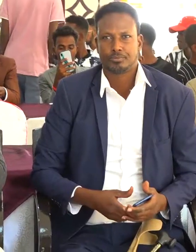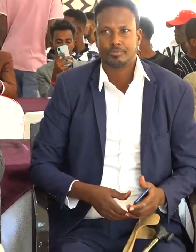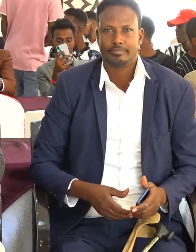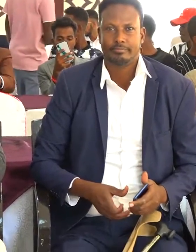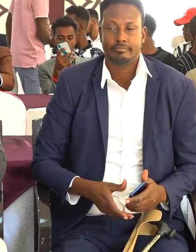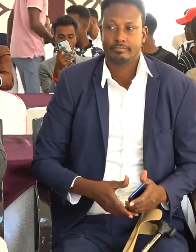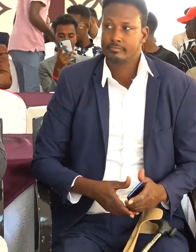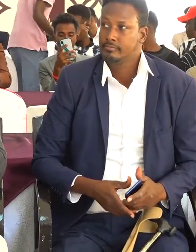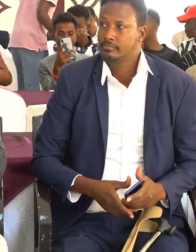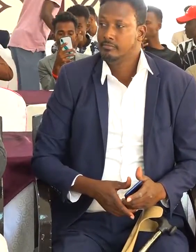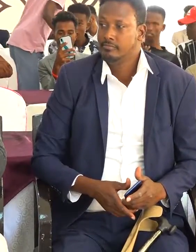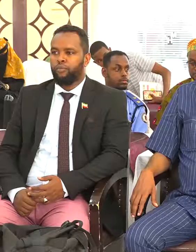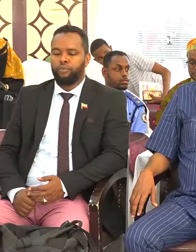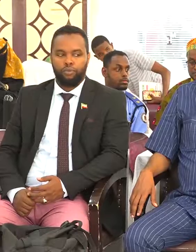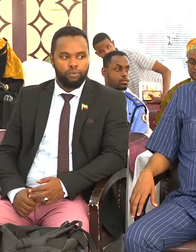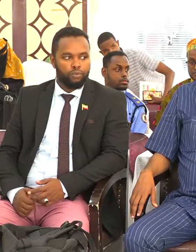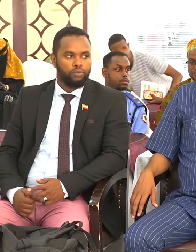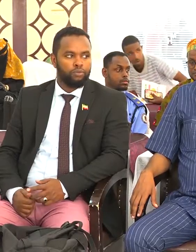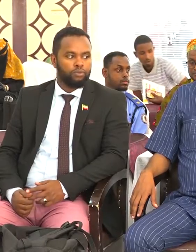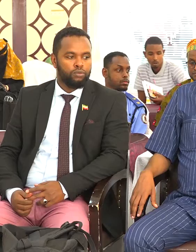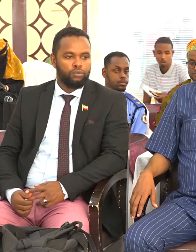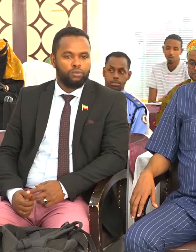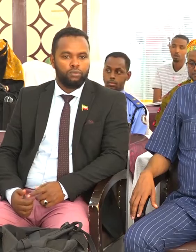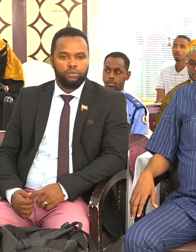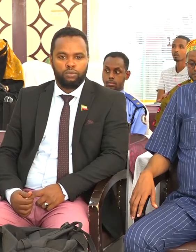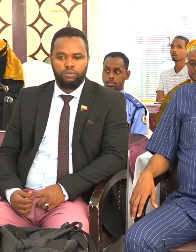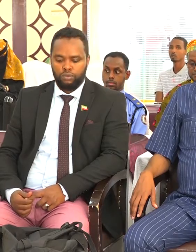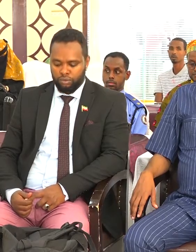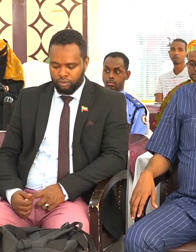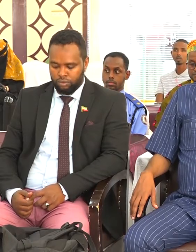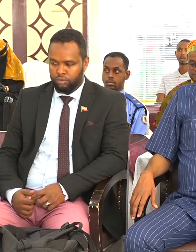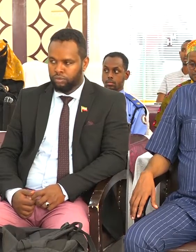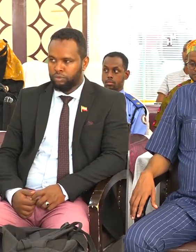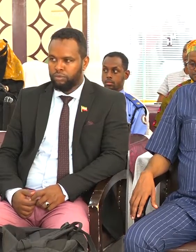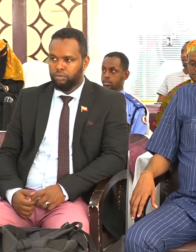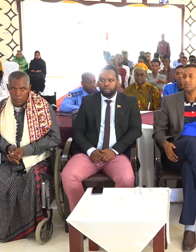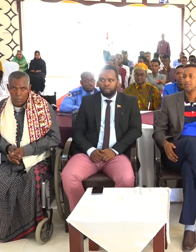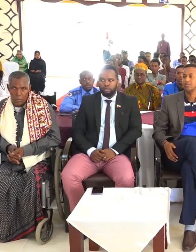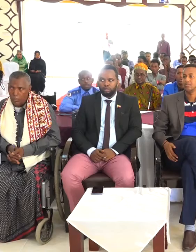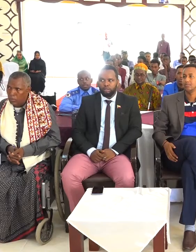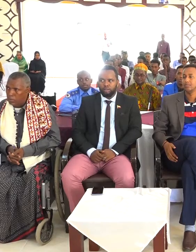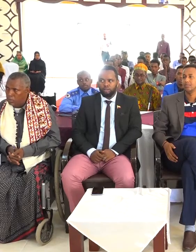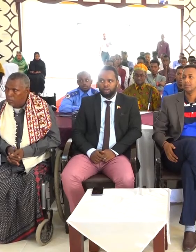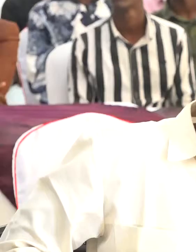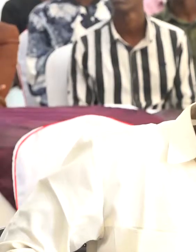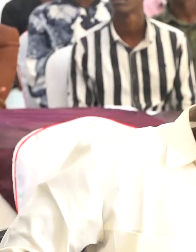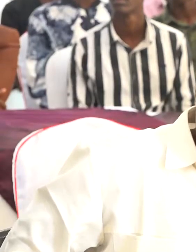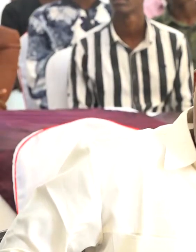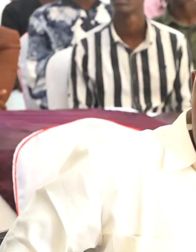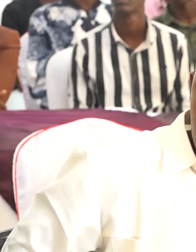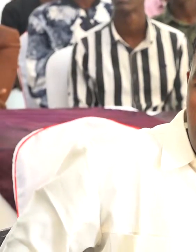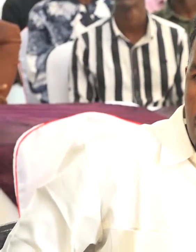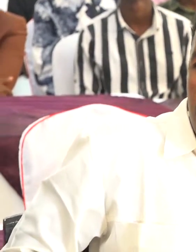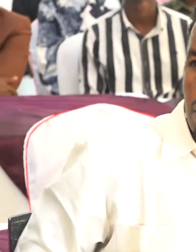kale shaqaaleysiinta dhalinyarada naafada ah waxaana kulankaasi ka soo qayb galay agaasimeyaal guud gudoomiyaha komishanka maamul wanaagga iyo